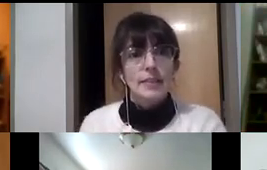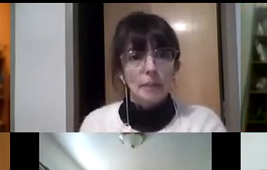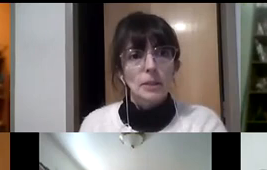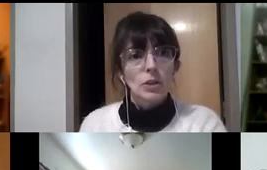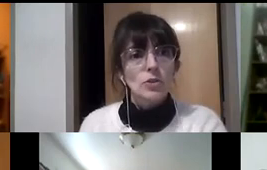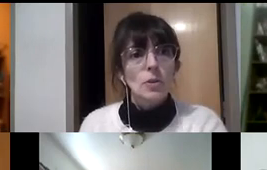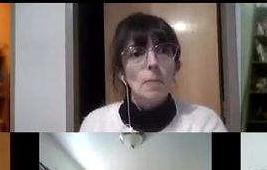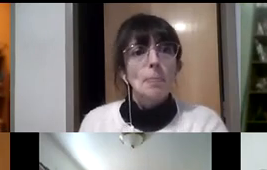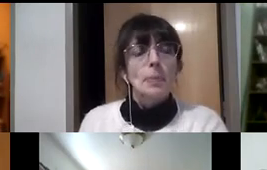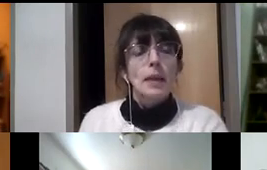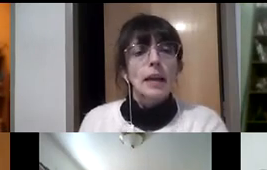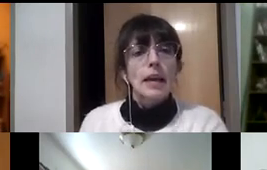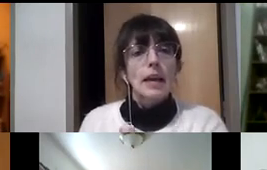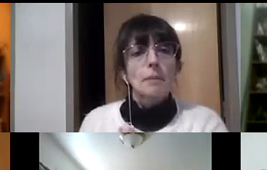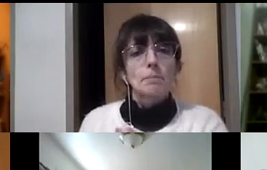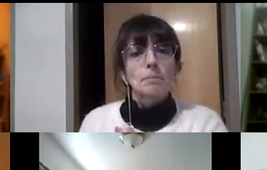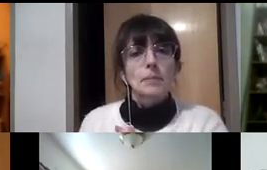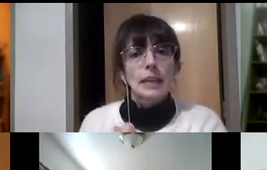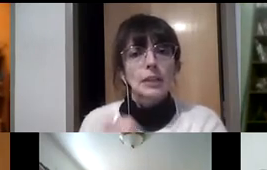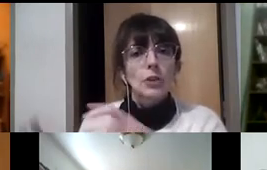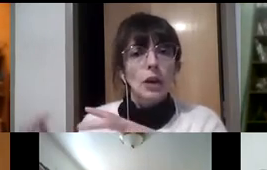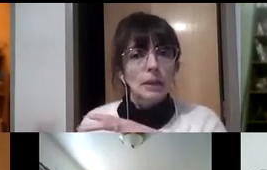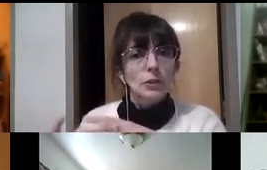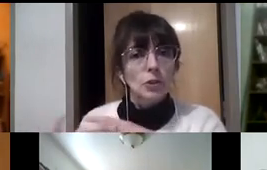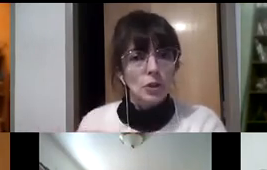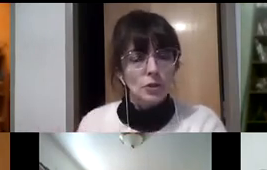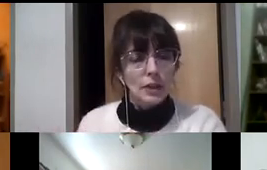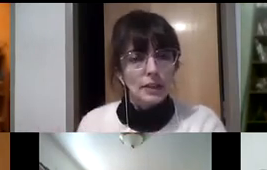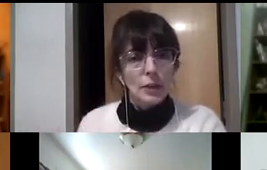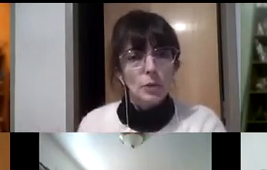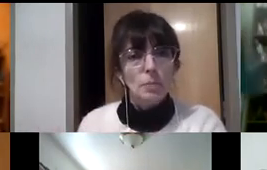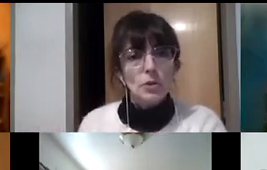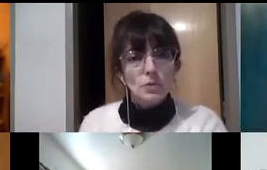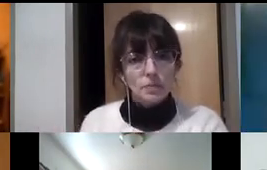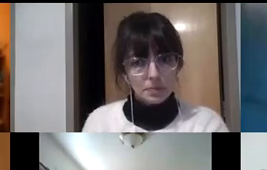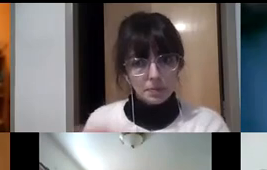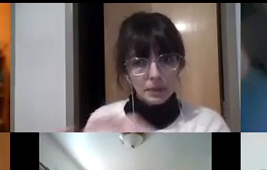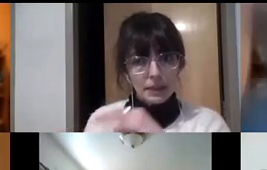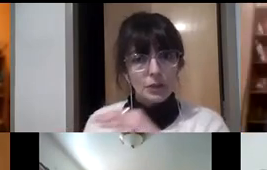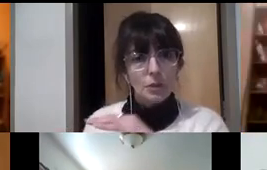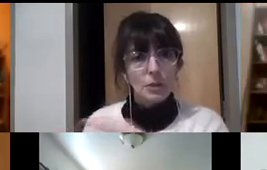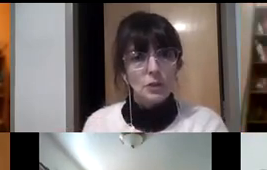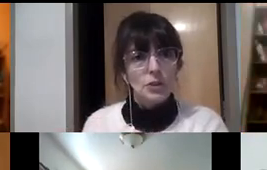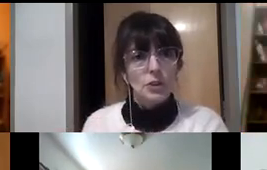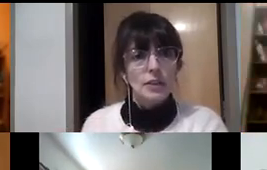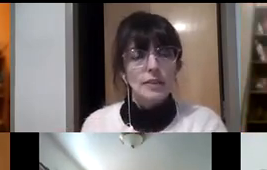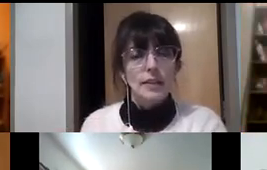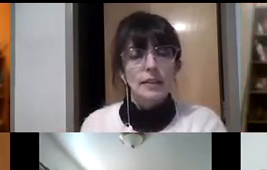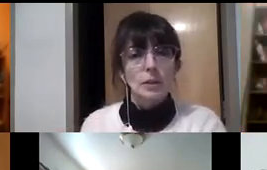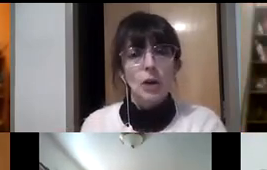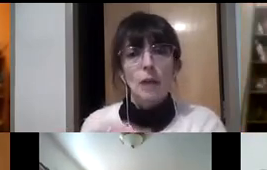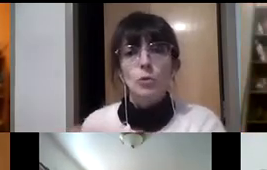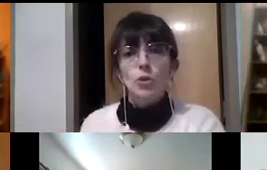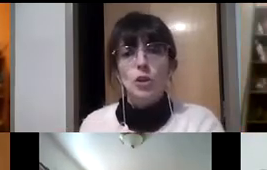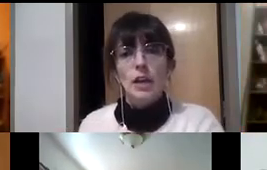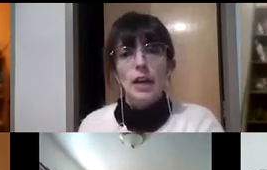1436 términos que han ido armando los diferentes grupos. De estos 1436